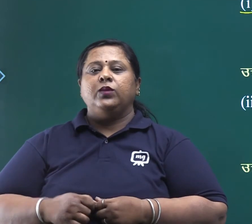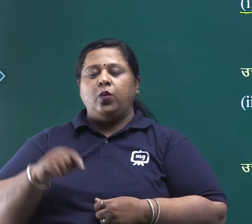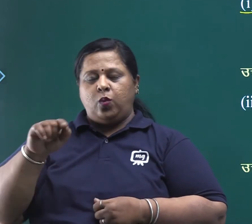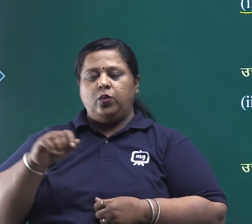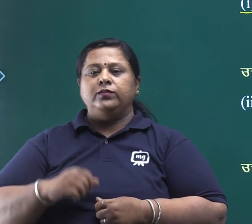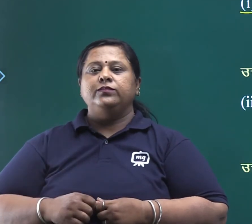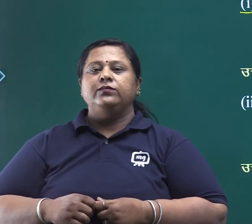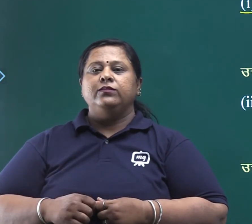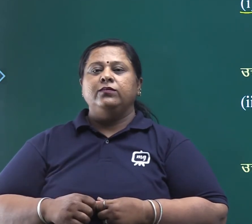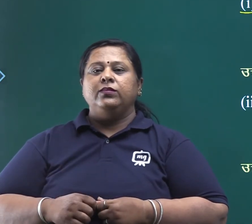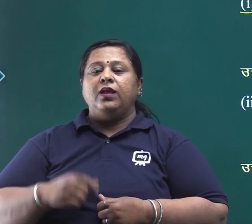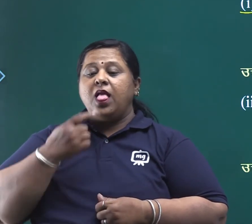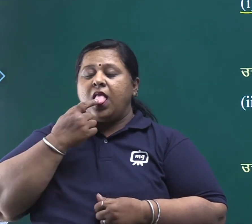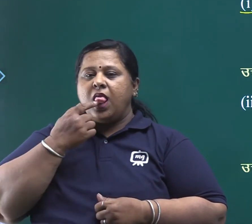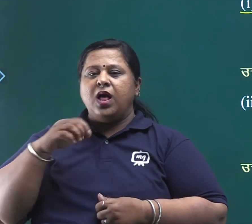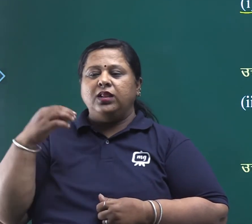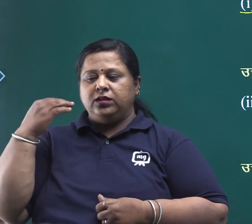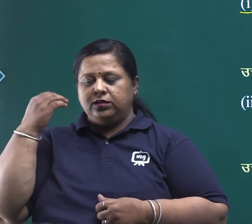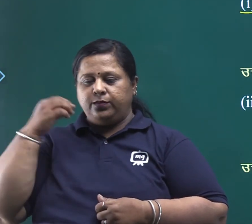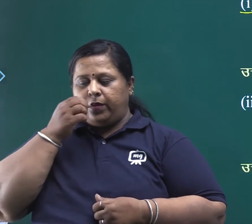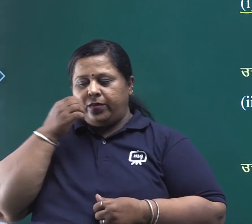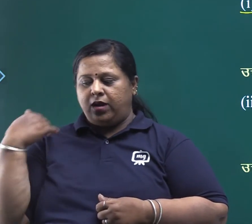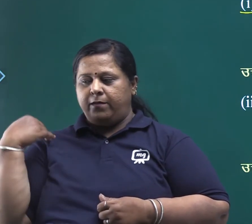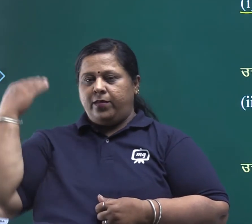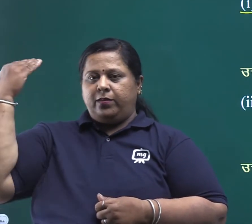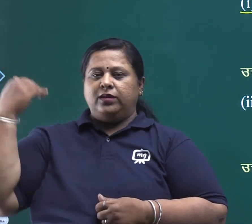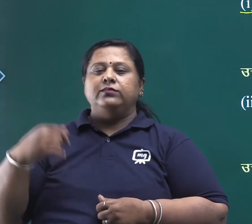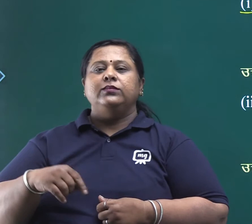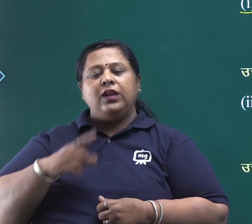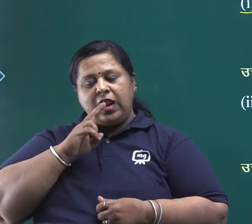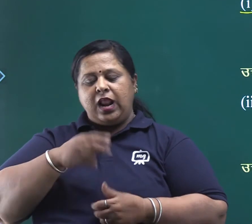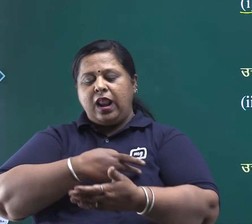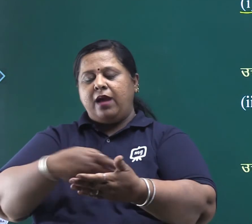को लाल ताऊ नाम दिया।